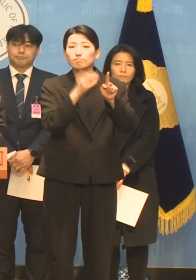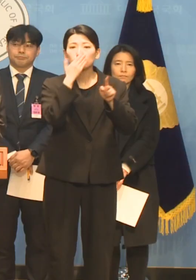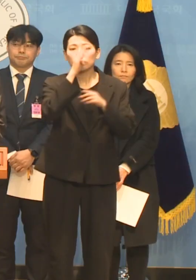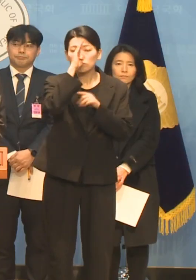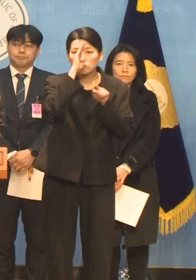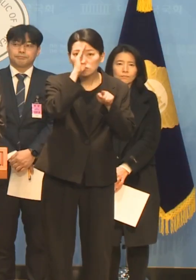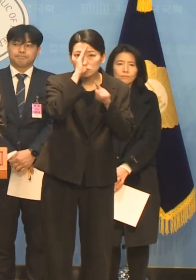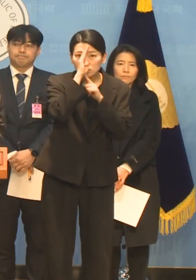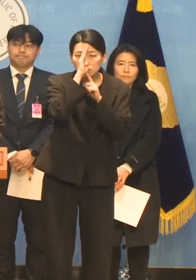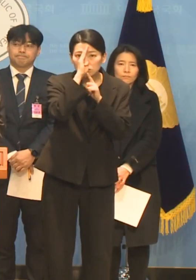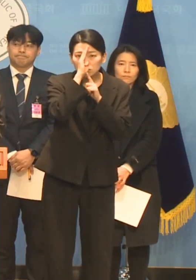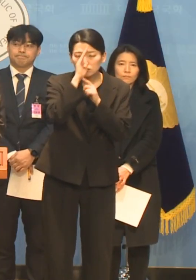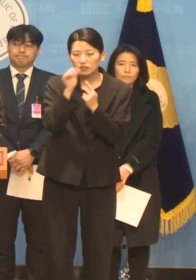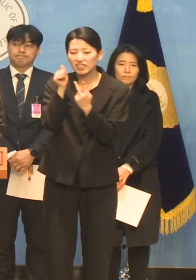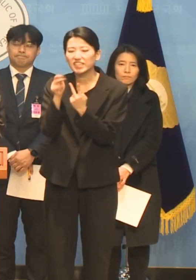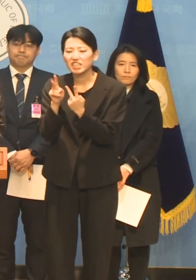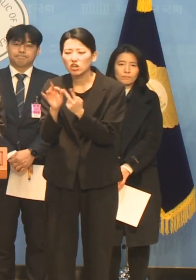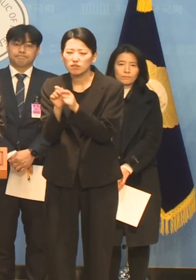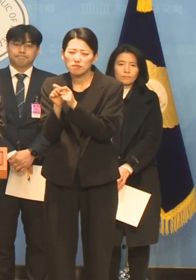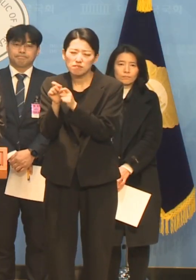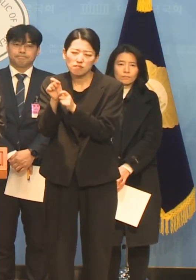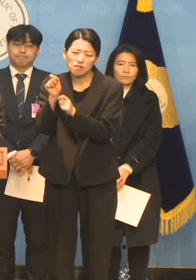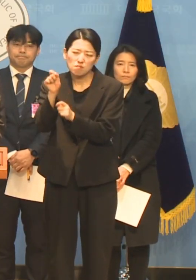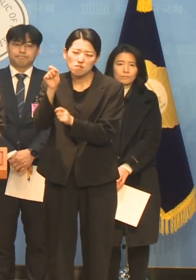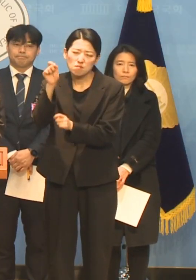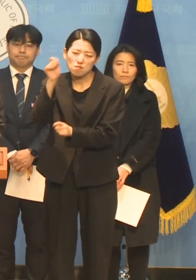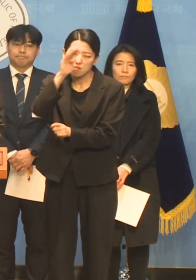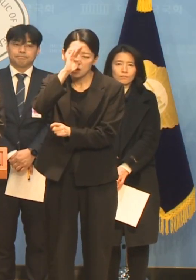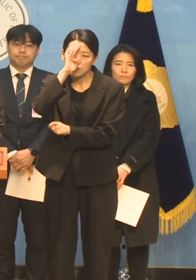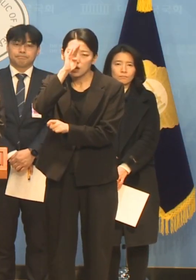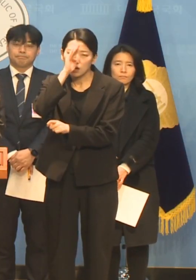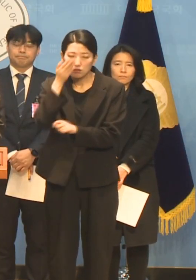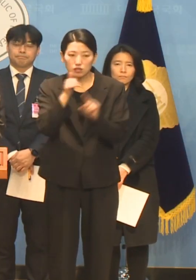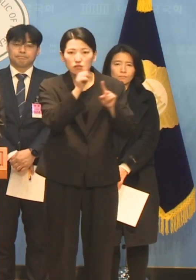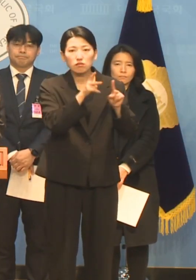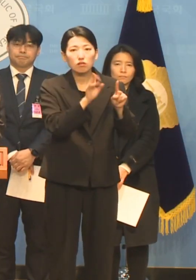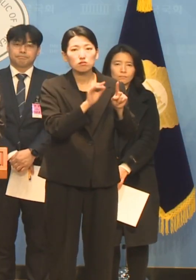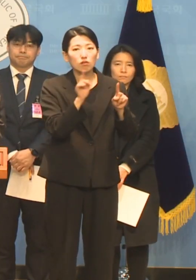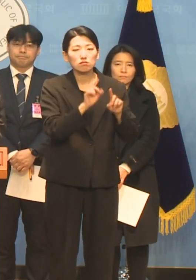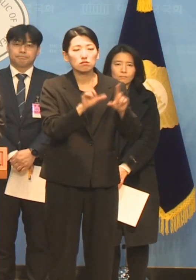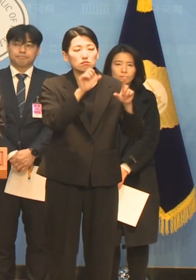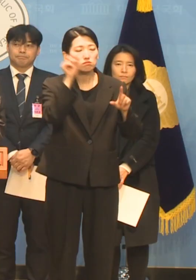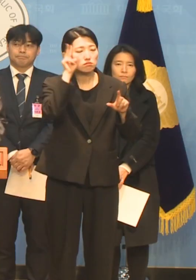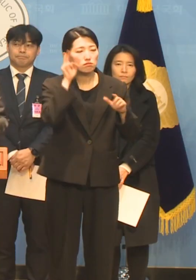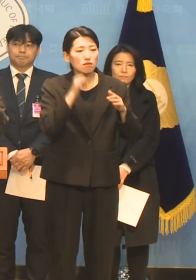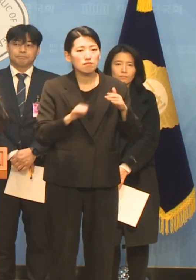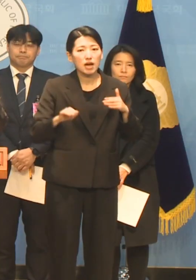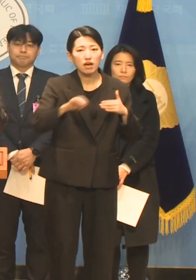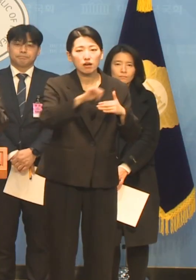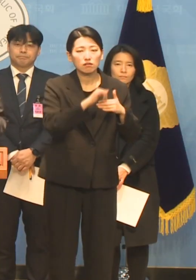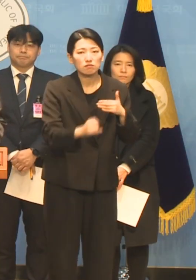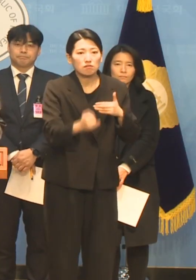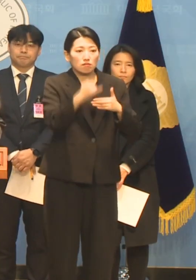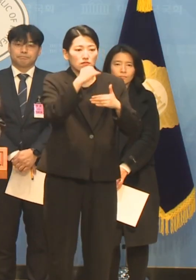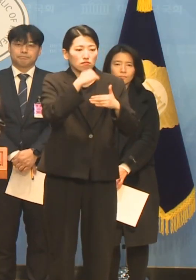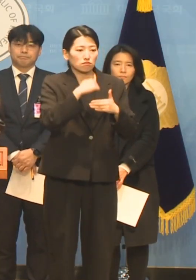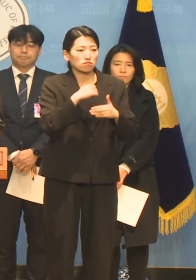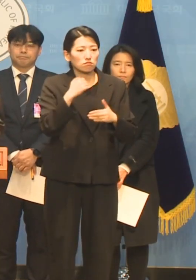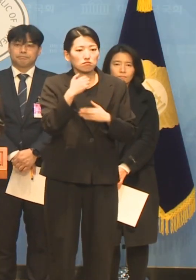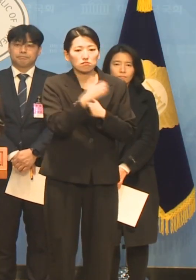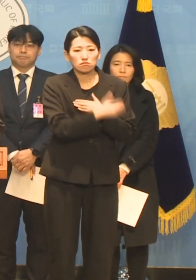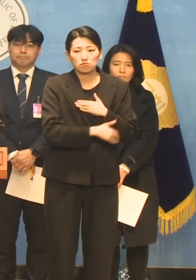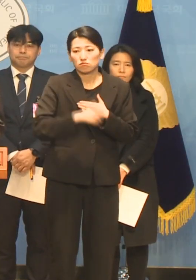만성적으로 질환되는 이형 당뇨병과 달리 어느 순간 바이러스나 이런 급박한 변화에